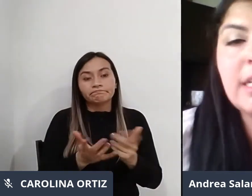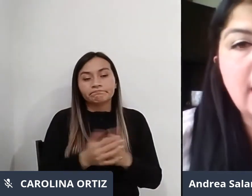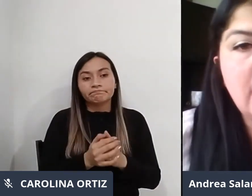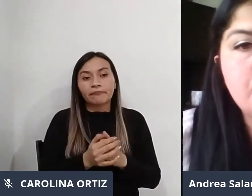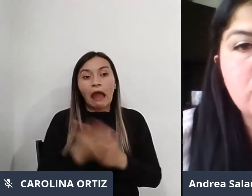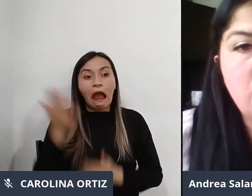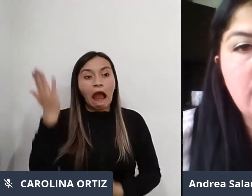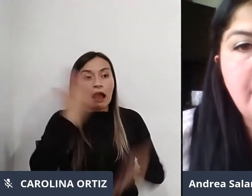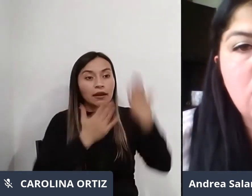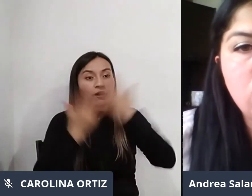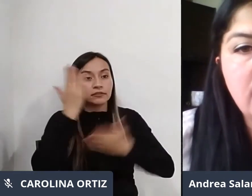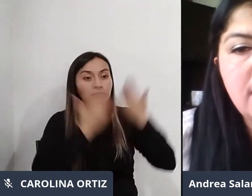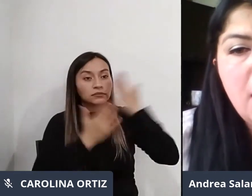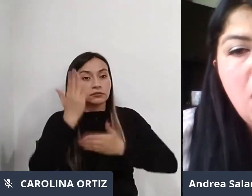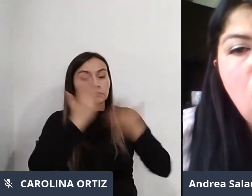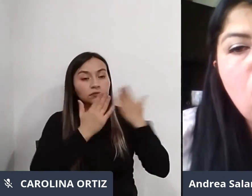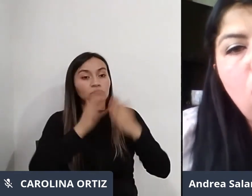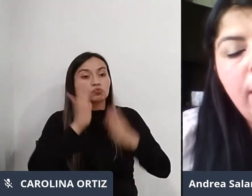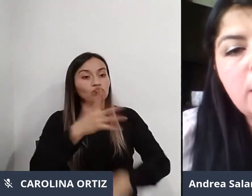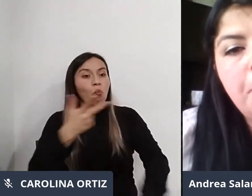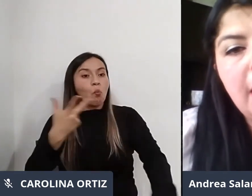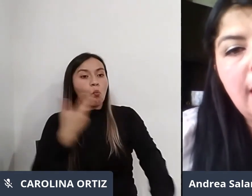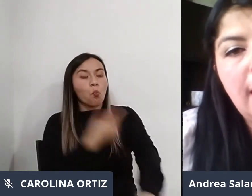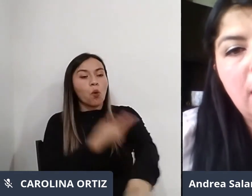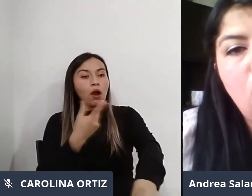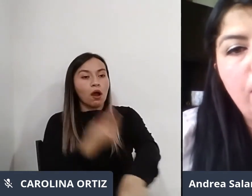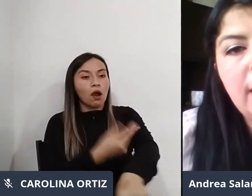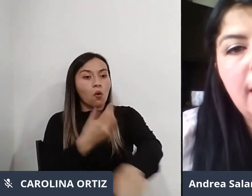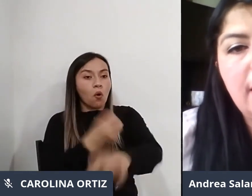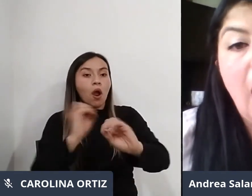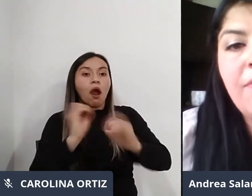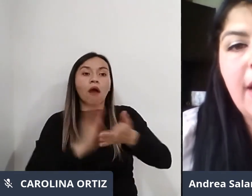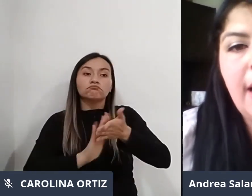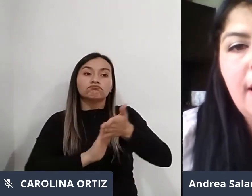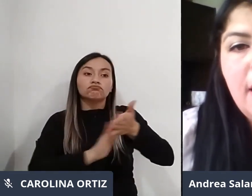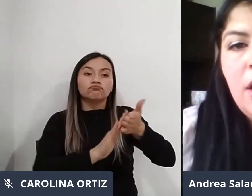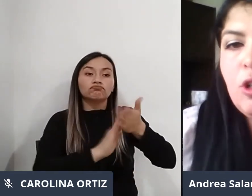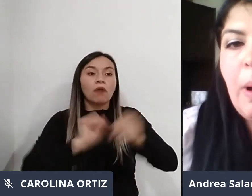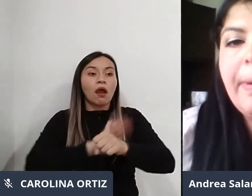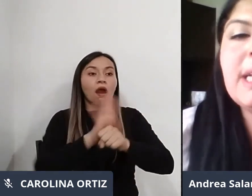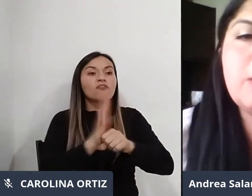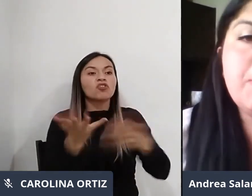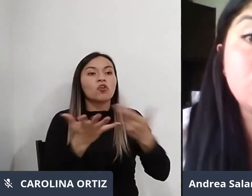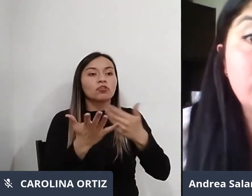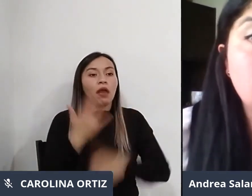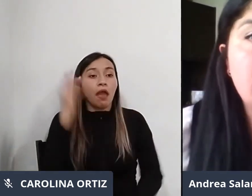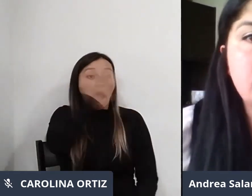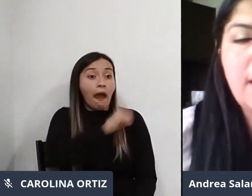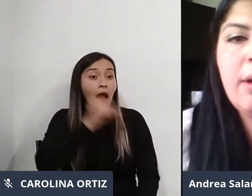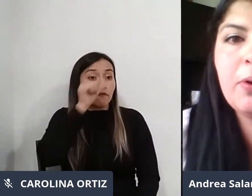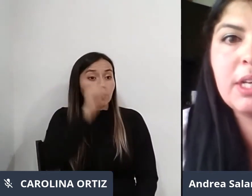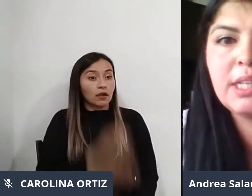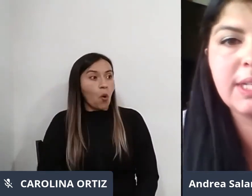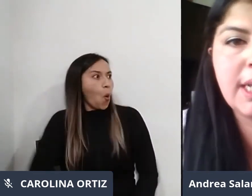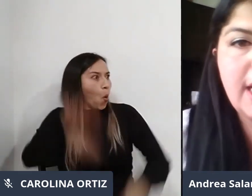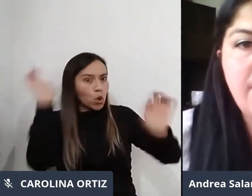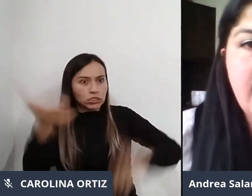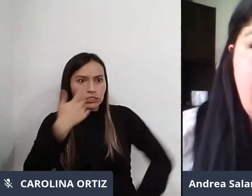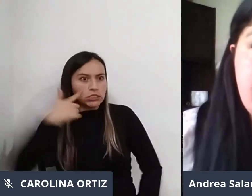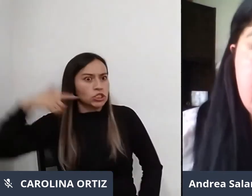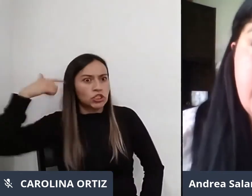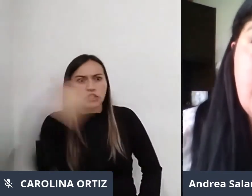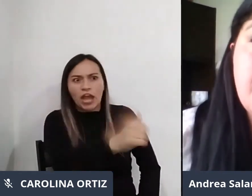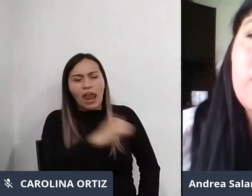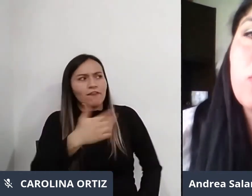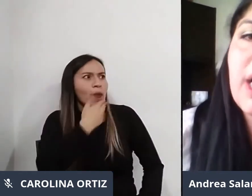va a analizar las posibles vacunas o curas para el COVID en África, nos va a parecer pues, uy no, qué chévere porque se va a hacer en